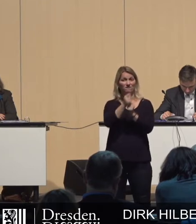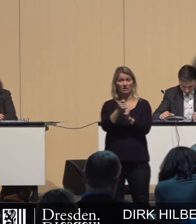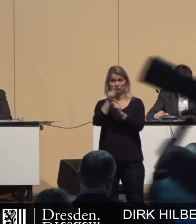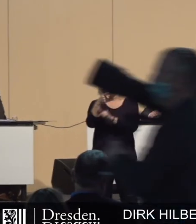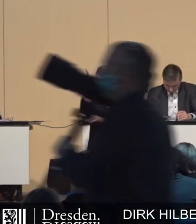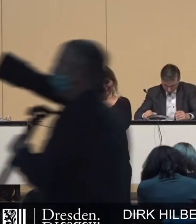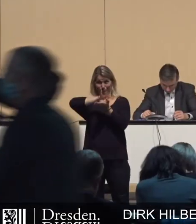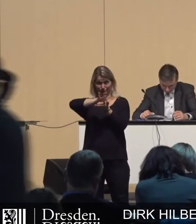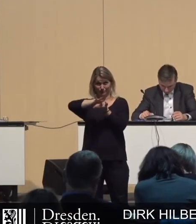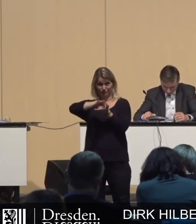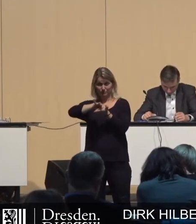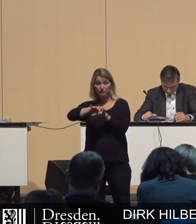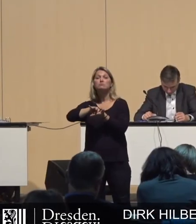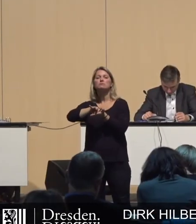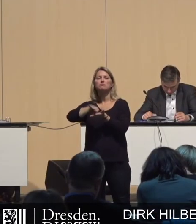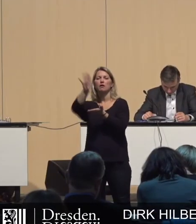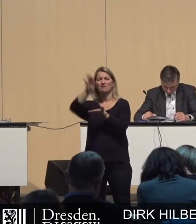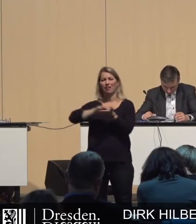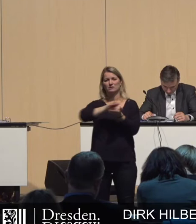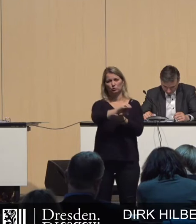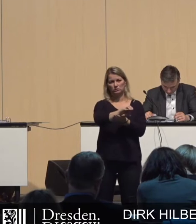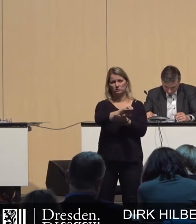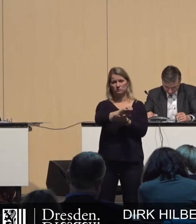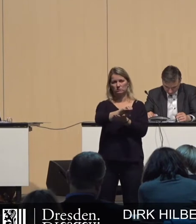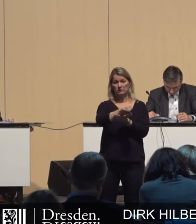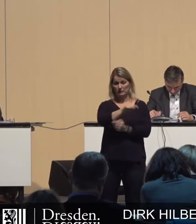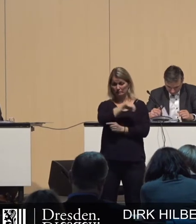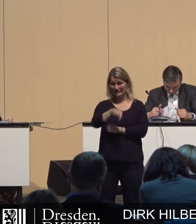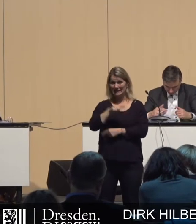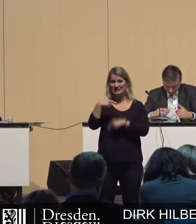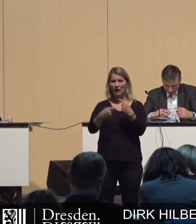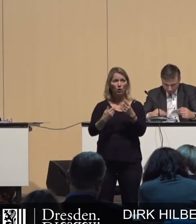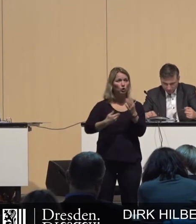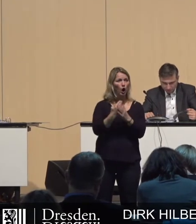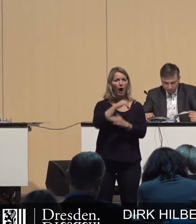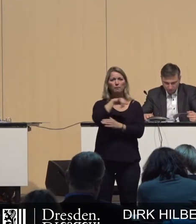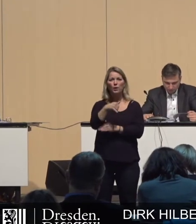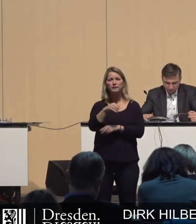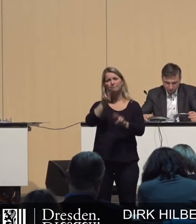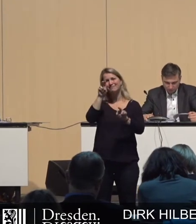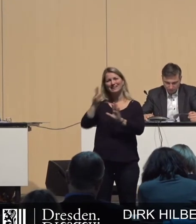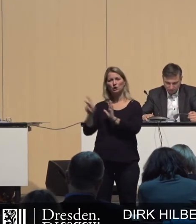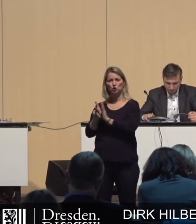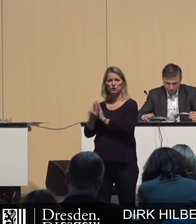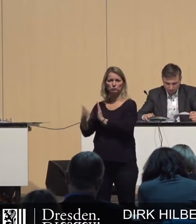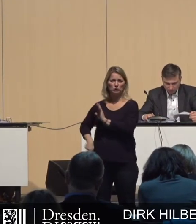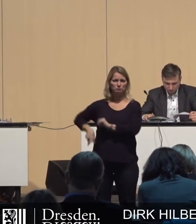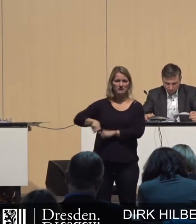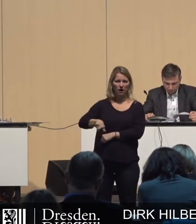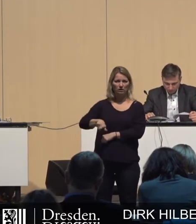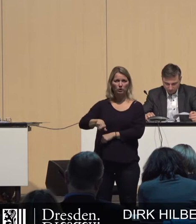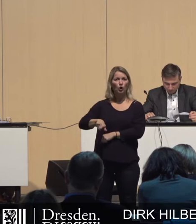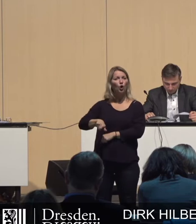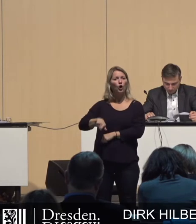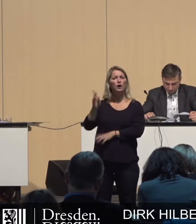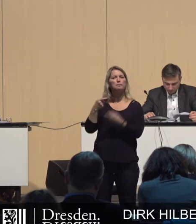Defizitäre Projekte dauerhaft auf Kosten der Kunden bezahlen zu lassen, entlässt insbesondere den Bund aus seiner